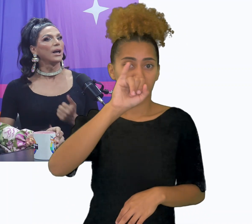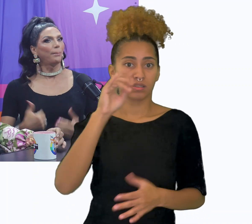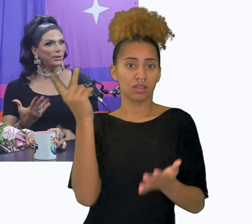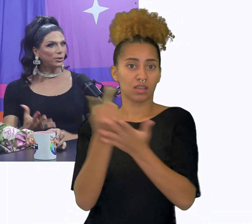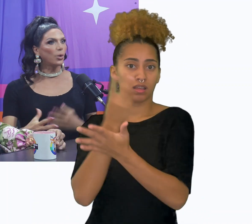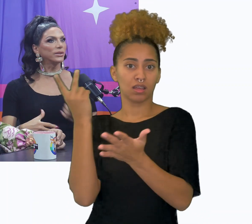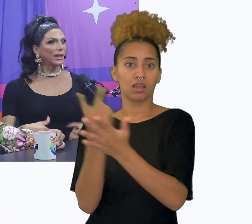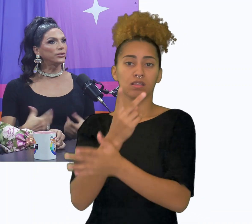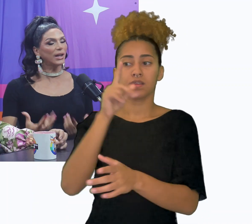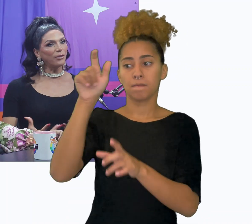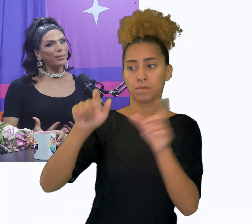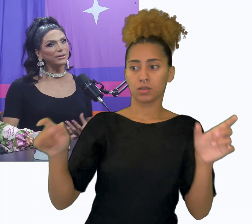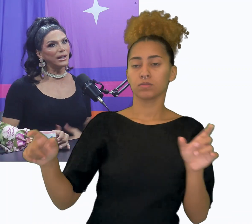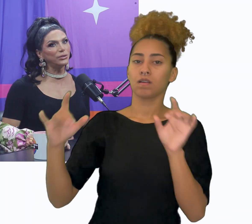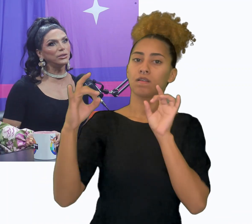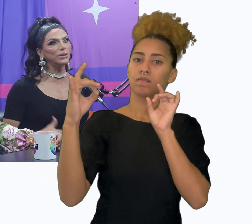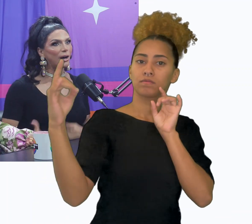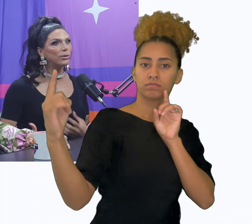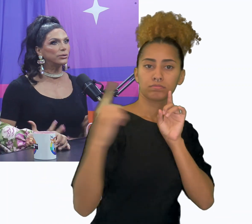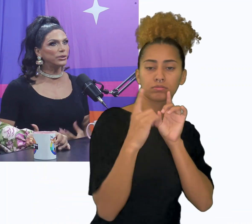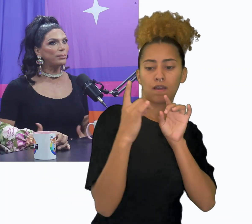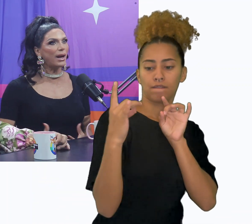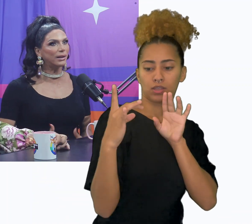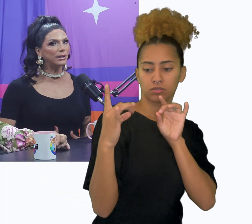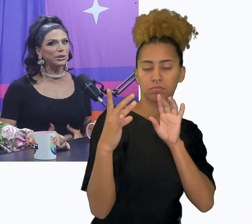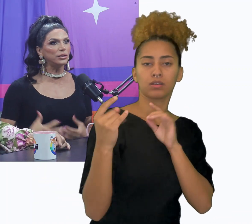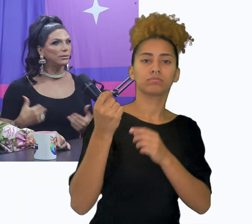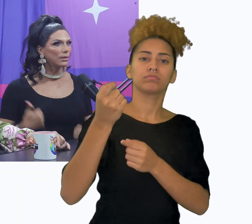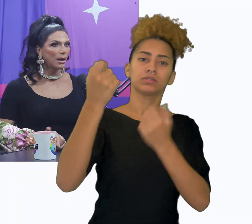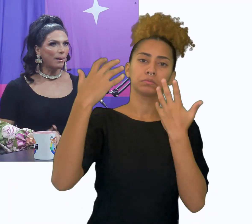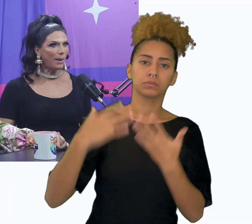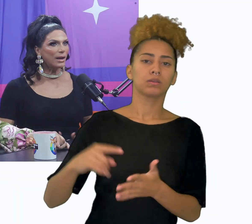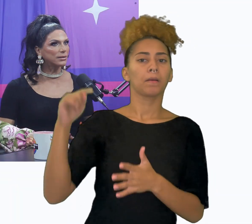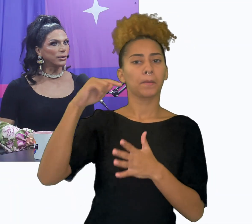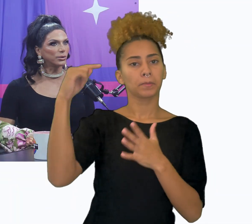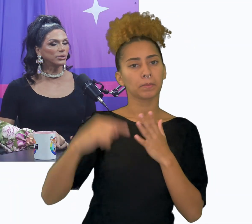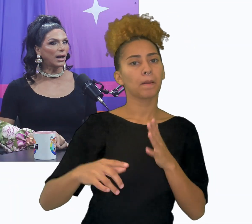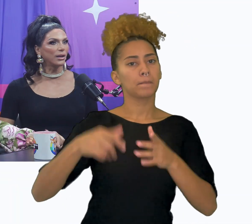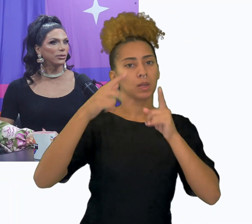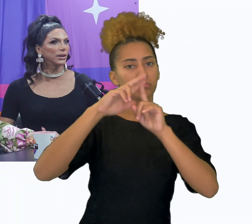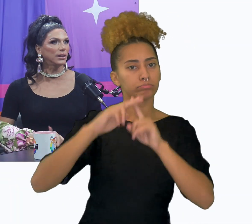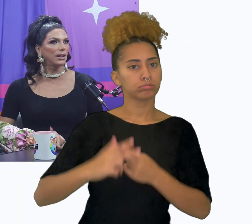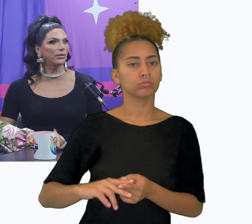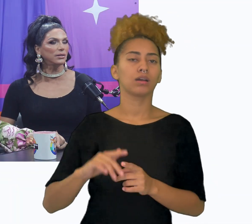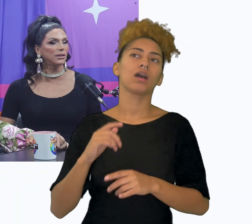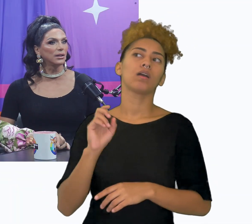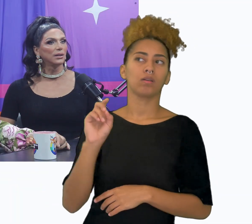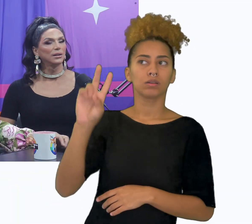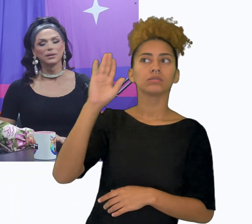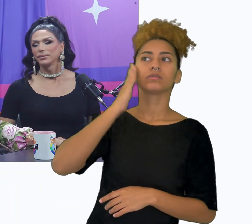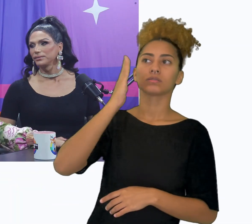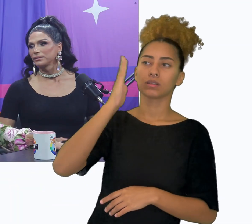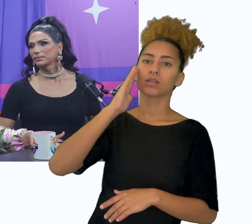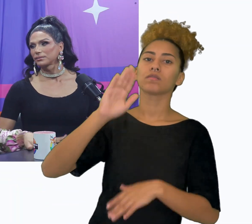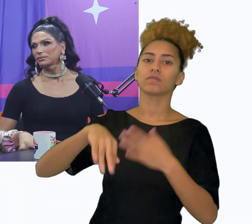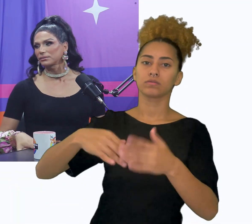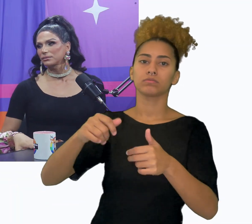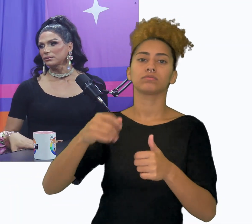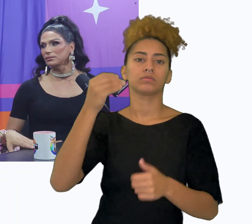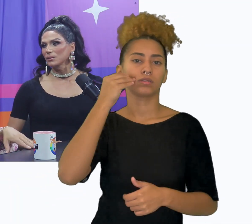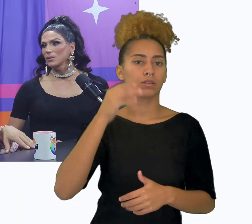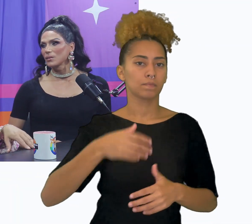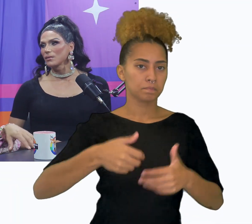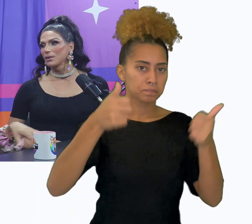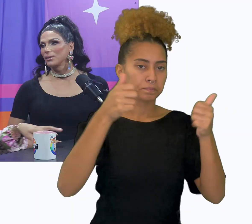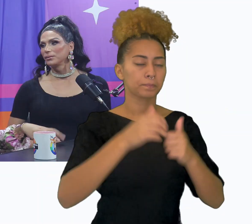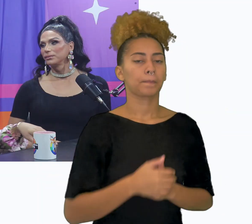acertava, clientes chegavam pra gente e davam os feedbacks e a gente, massa, vou escutar e vou tentar refazer. Eu sempre gostei